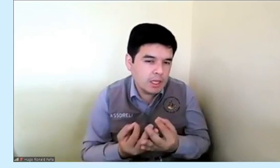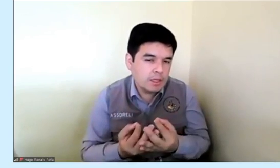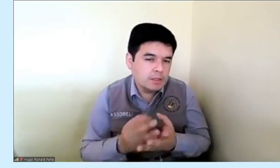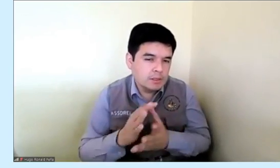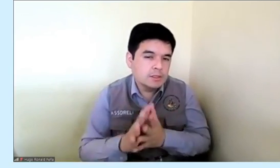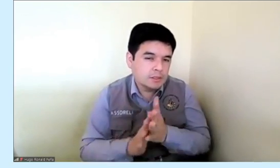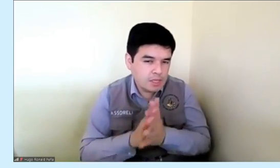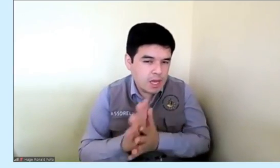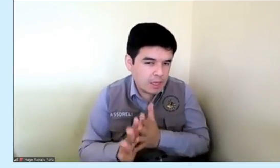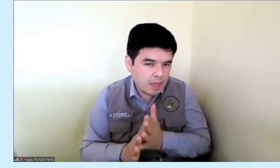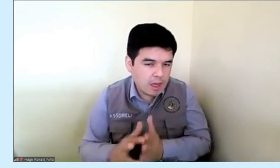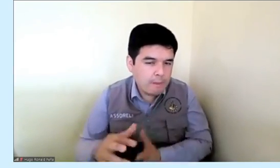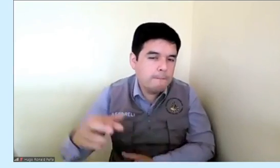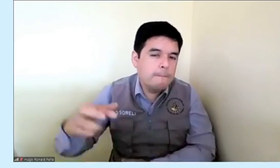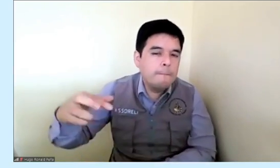Ustedes ya saben, la familiar.